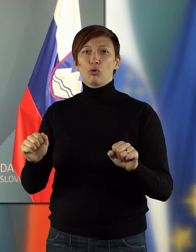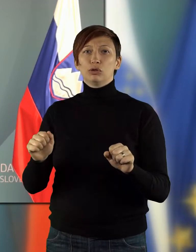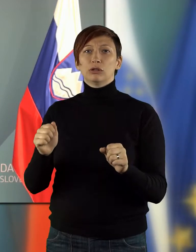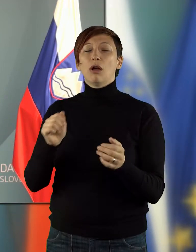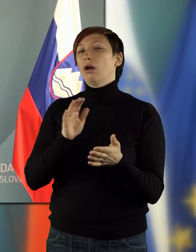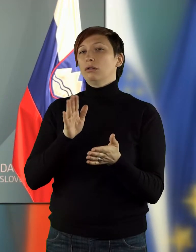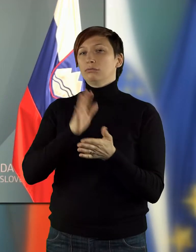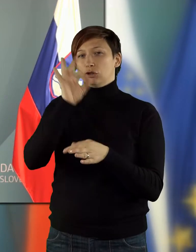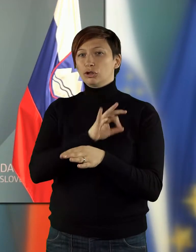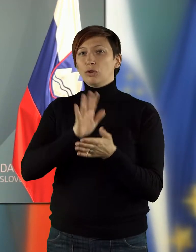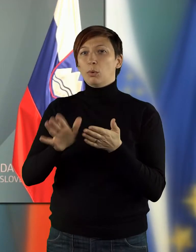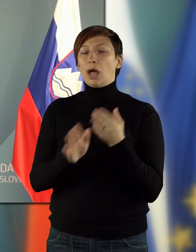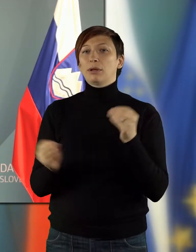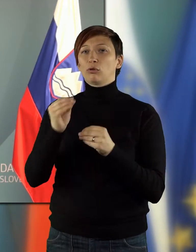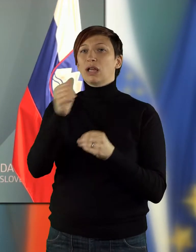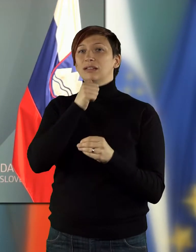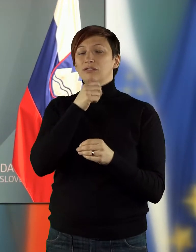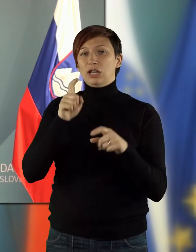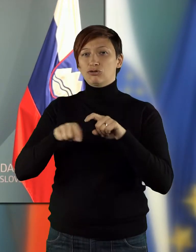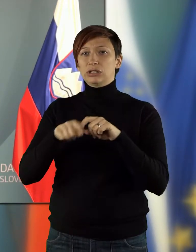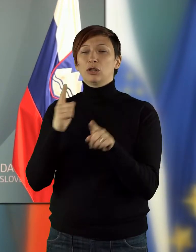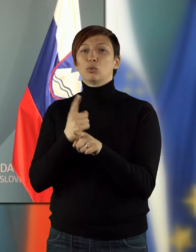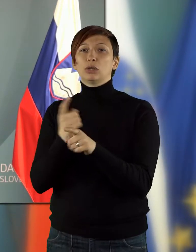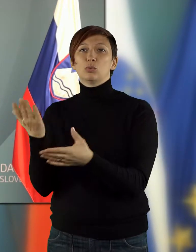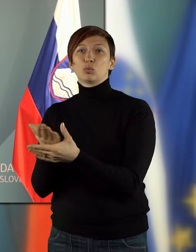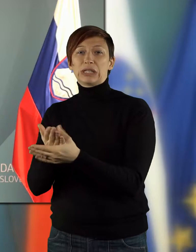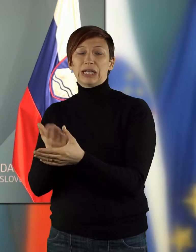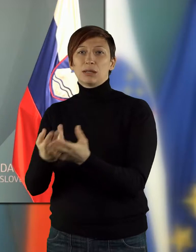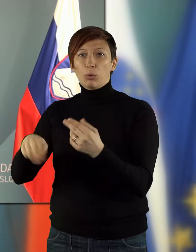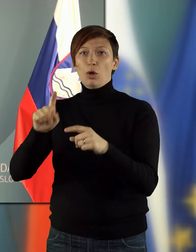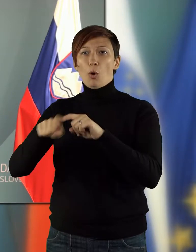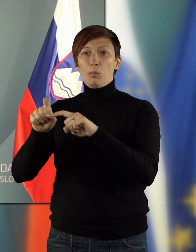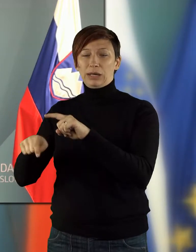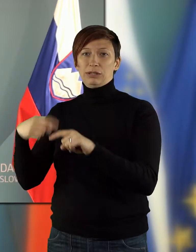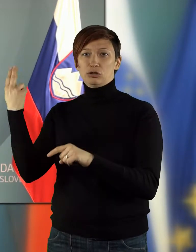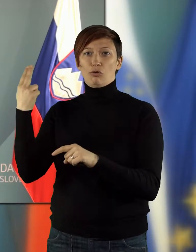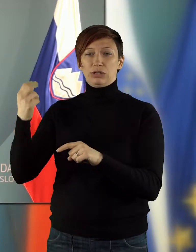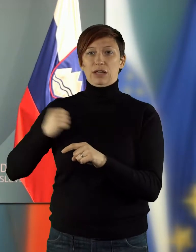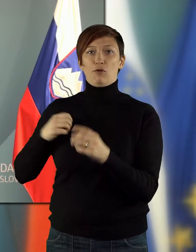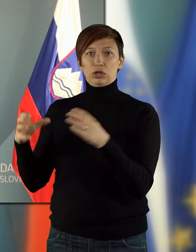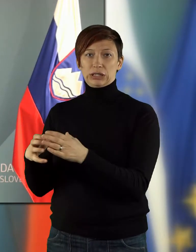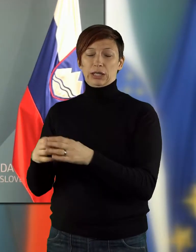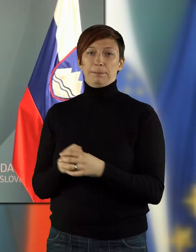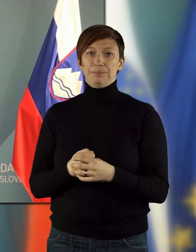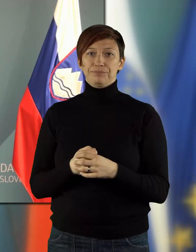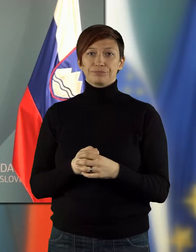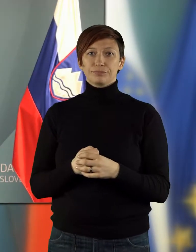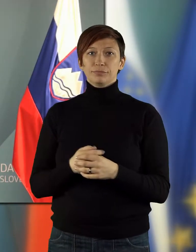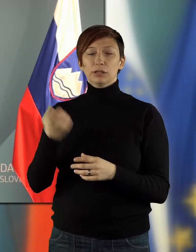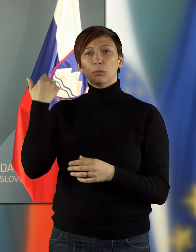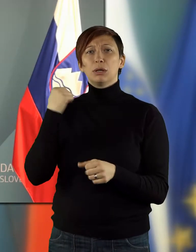učinkovitejše načrtovanje porabe dodatnih finančnih sredstev ter ustreznejše opremljanje slovenske